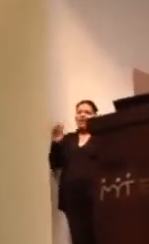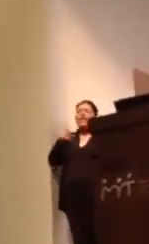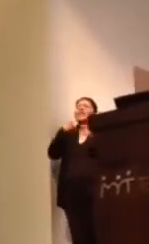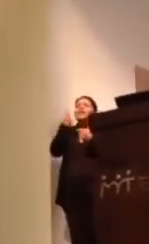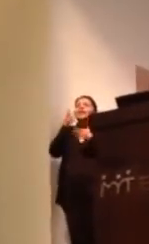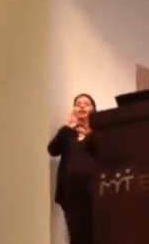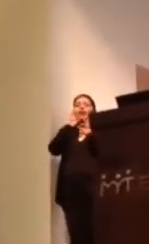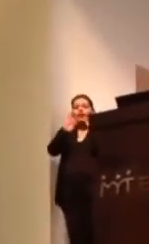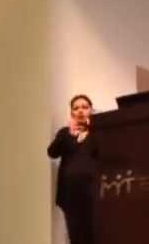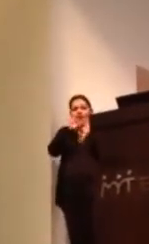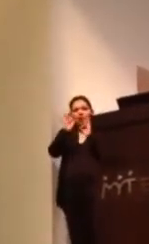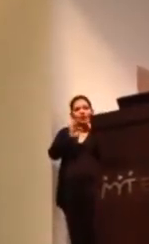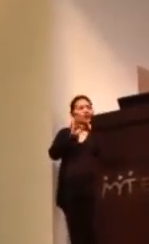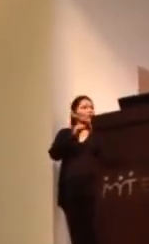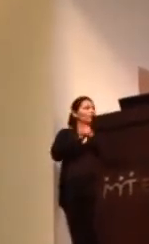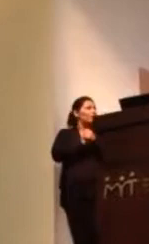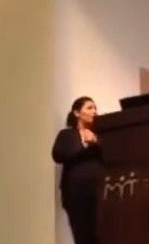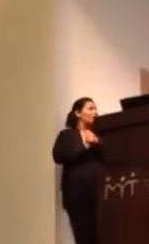controla